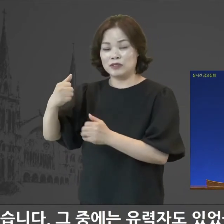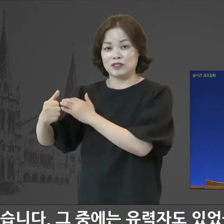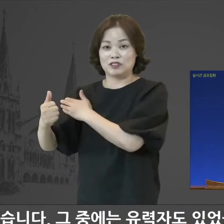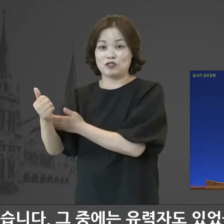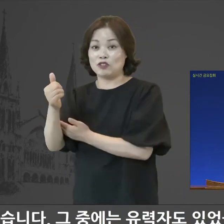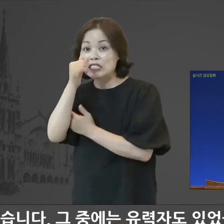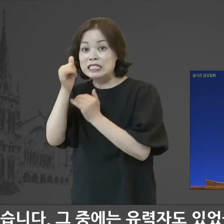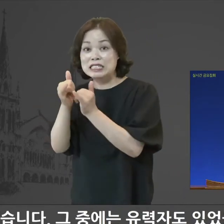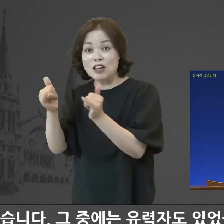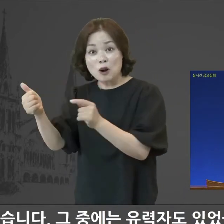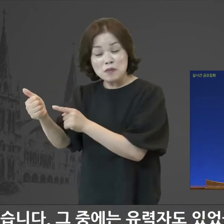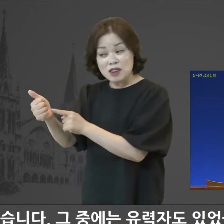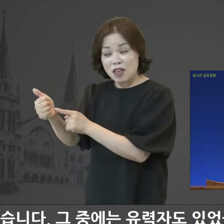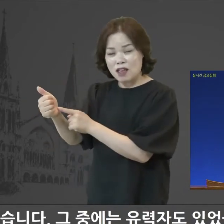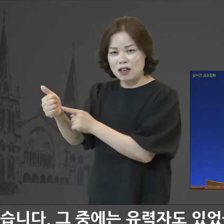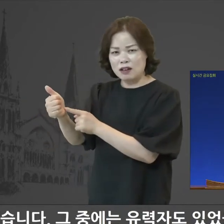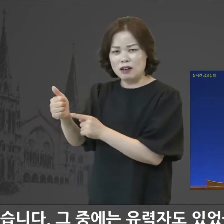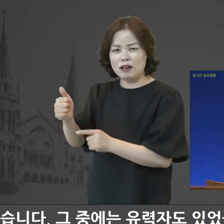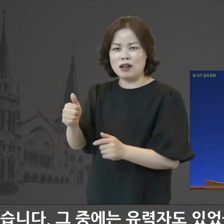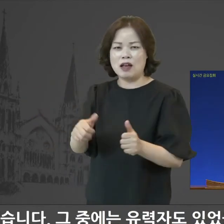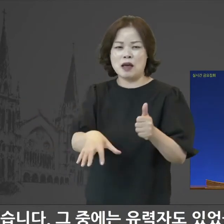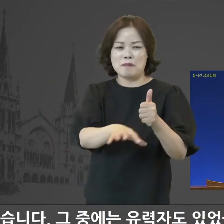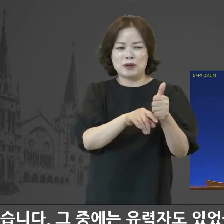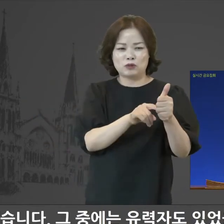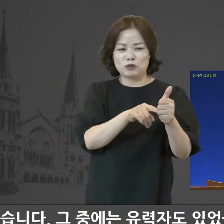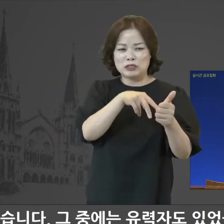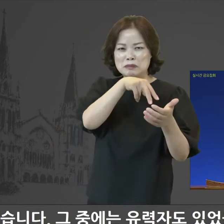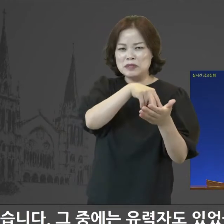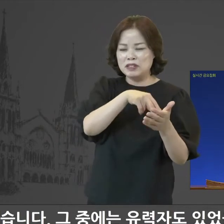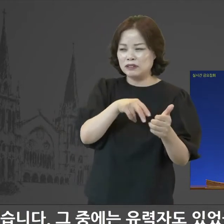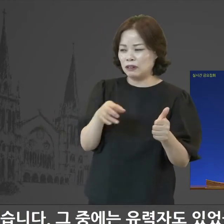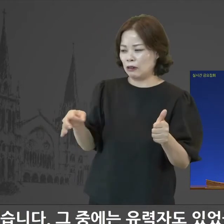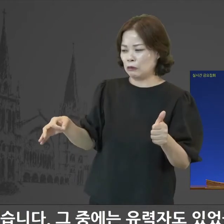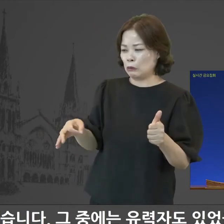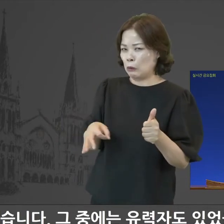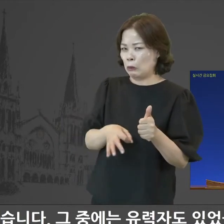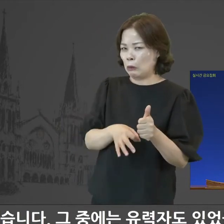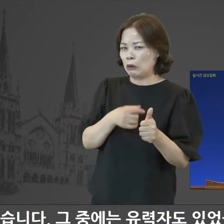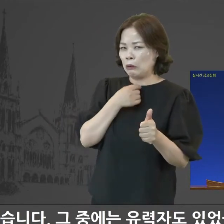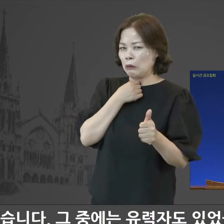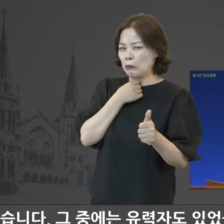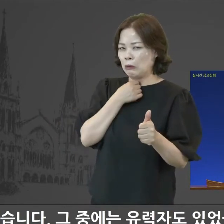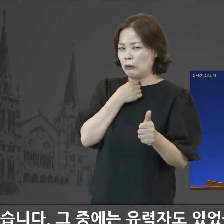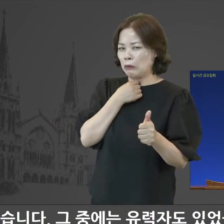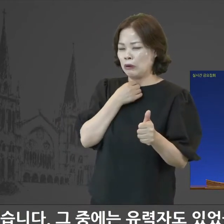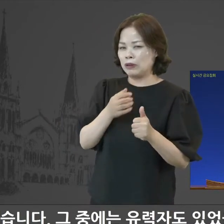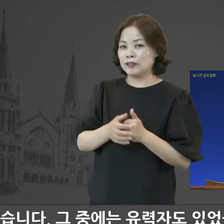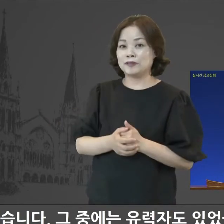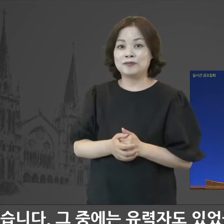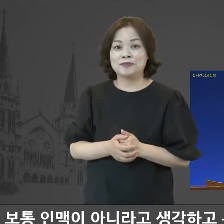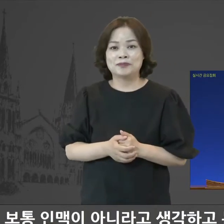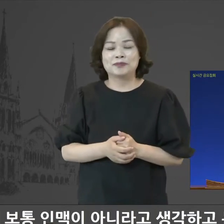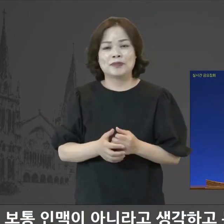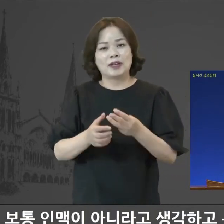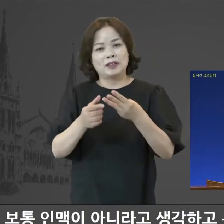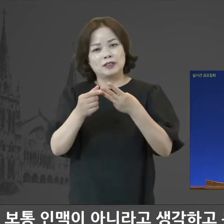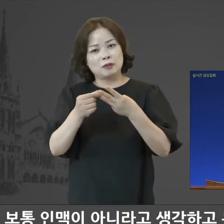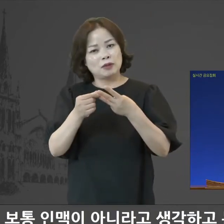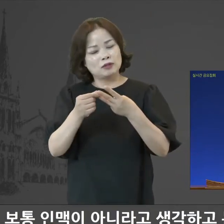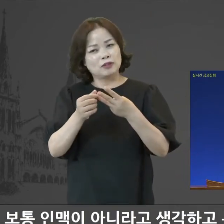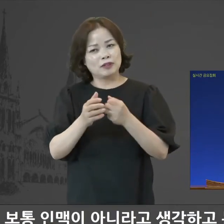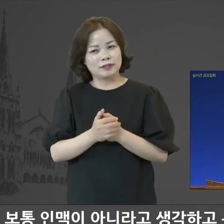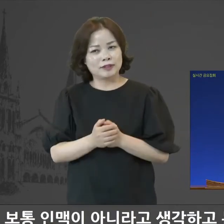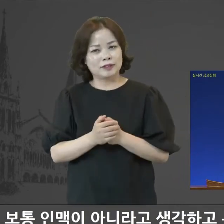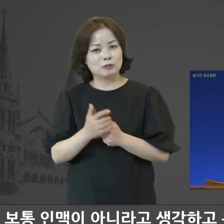이렇게 생각하고 돈을 바랬을 것이다, 이렇게 추측하기도 합니다. 저는 세 번째 견해가 비교적